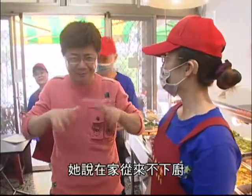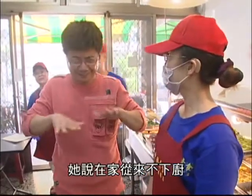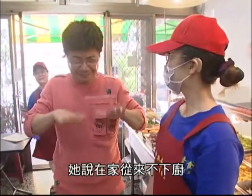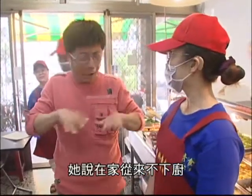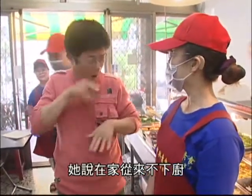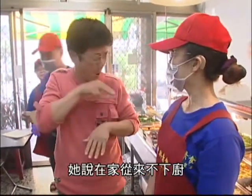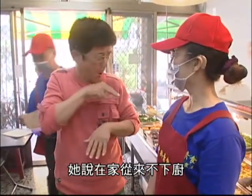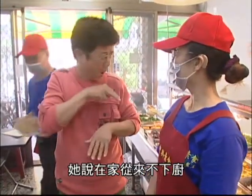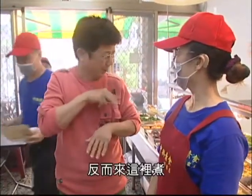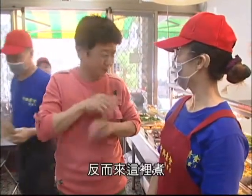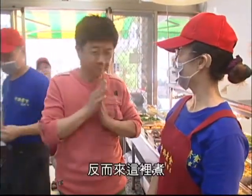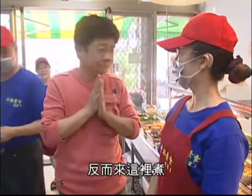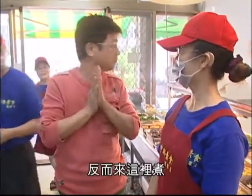下厨，反而来这里煮。